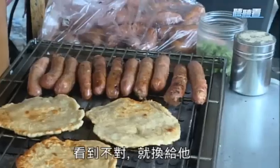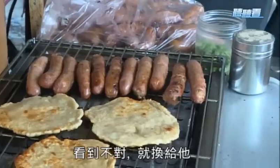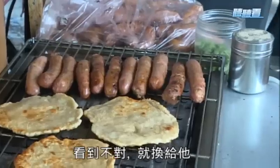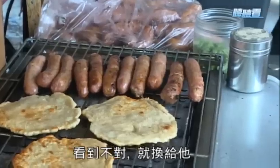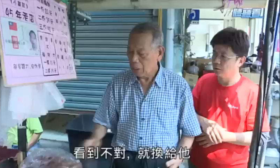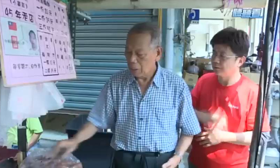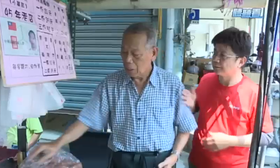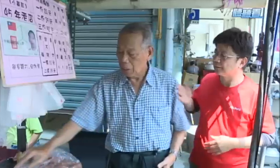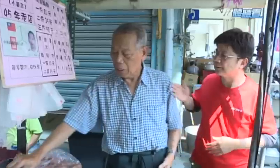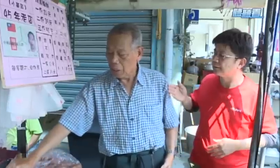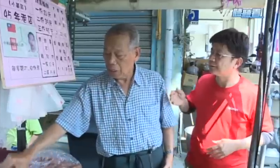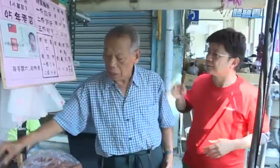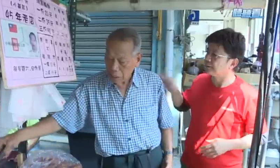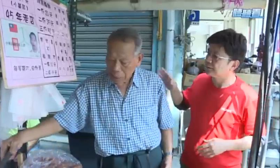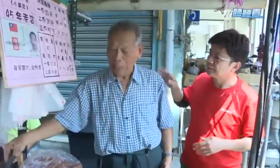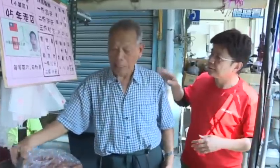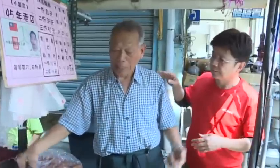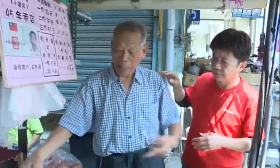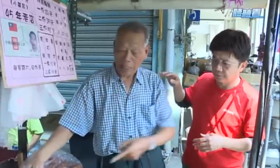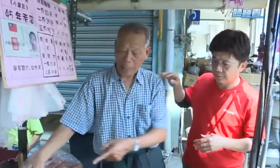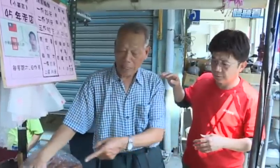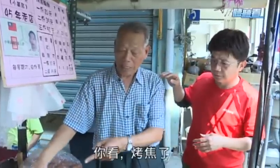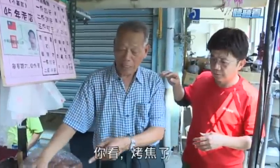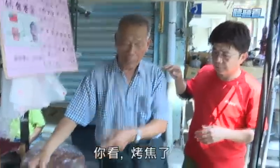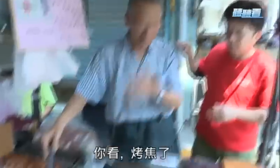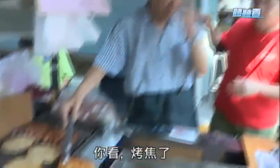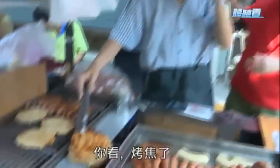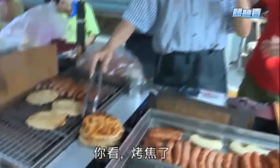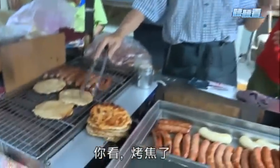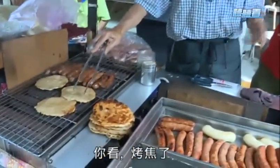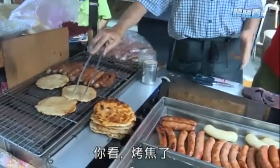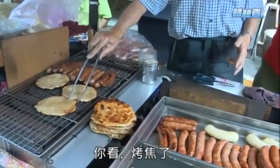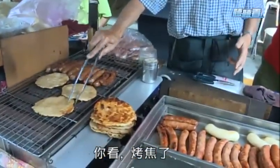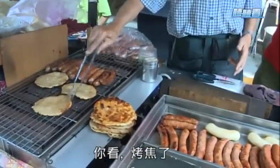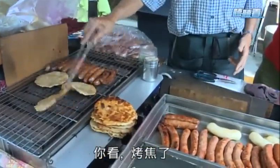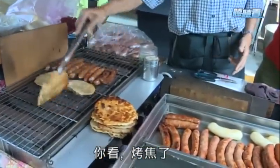他吧。 那，哎，你看，哎呀，烤焦了。